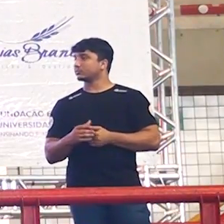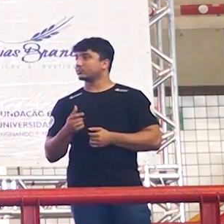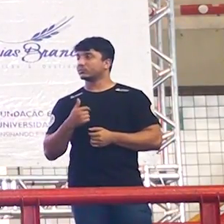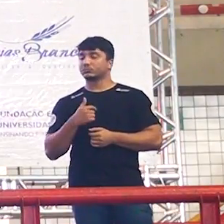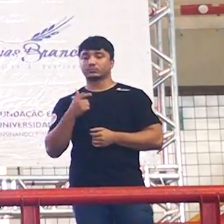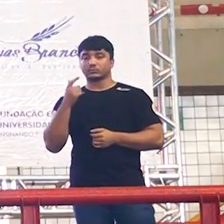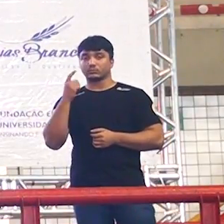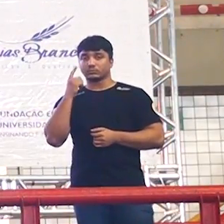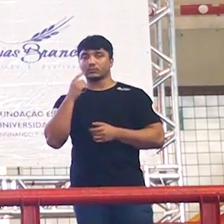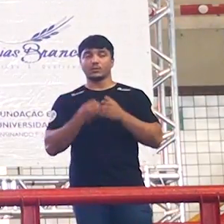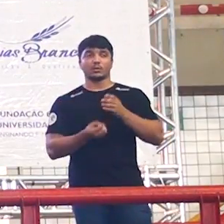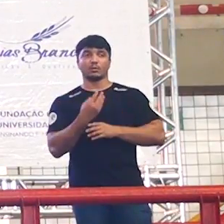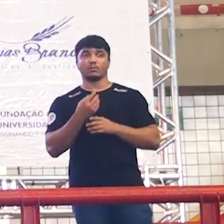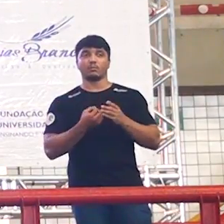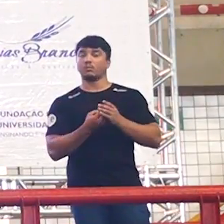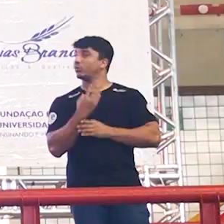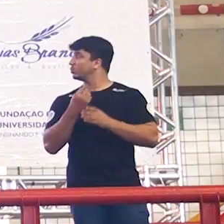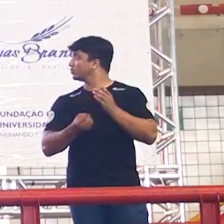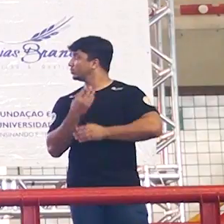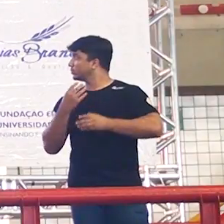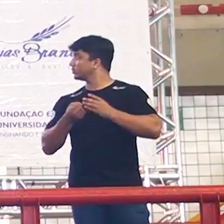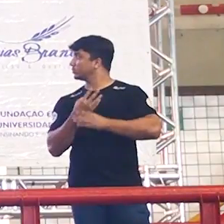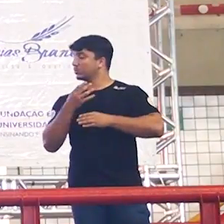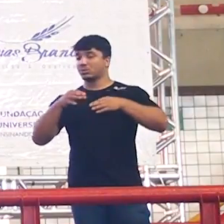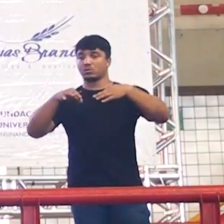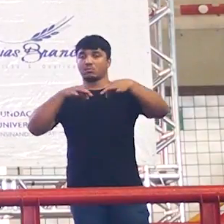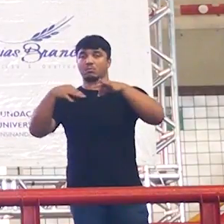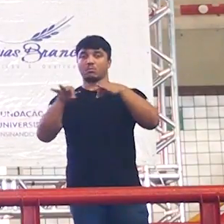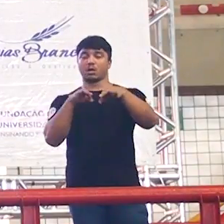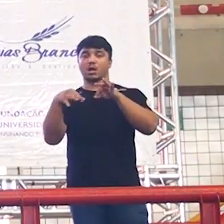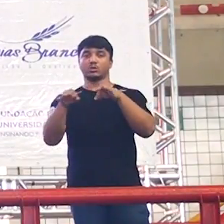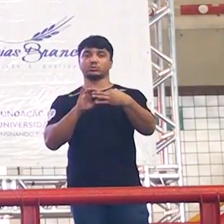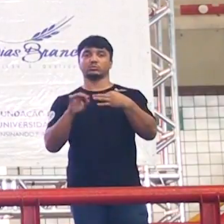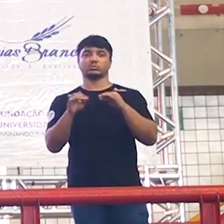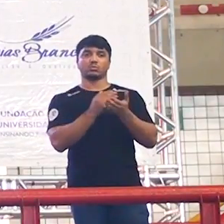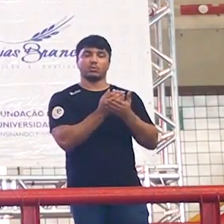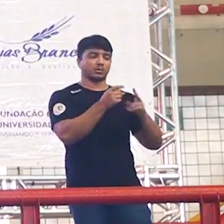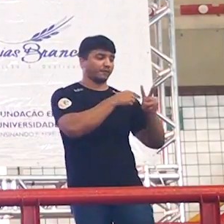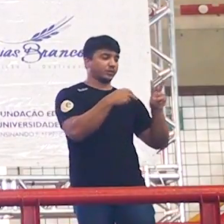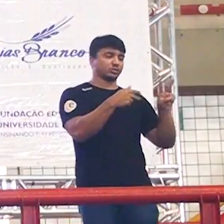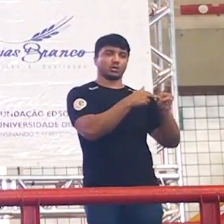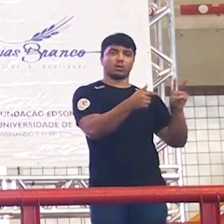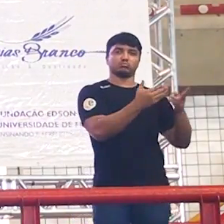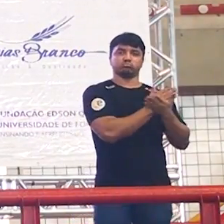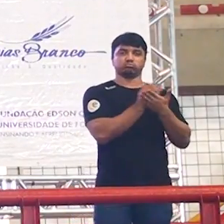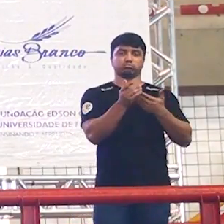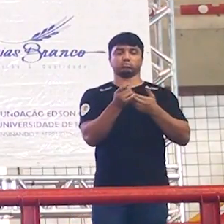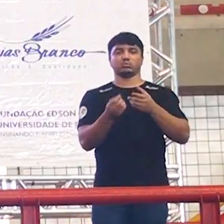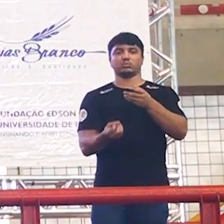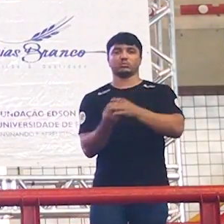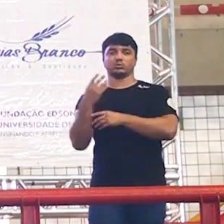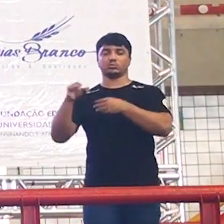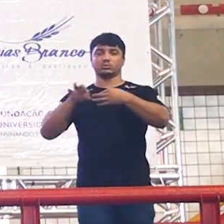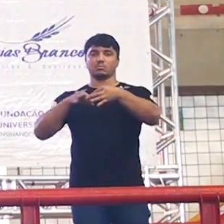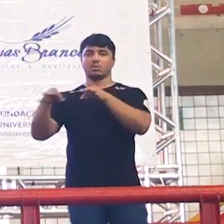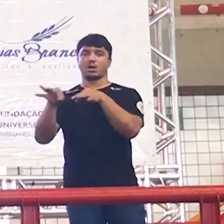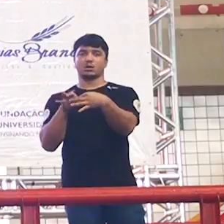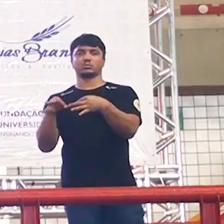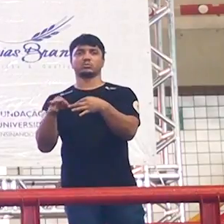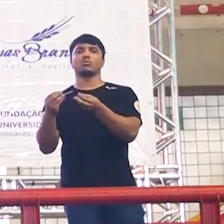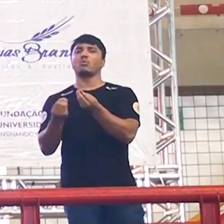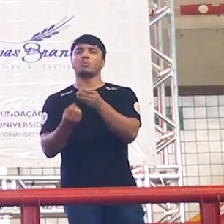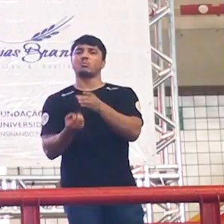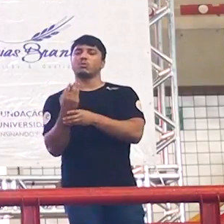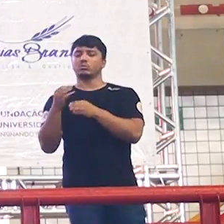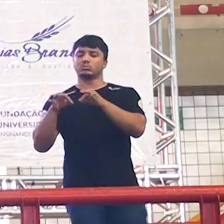Produzir plástico a partir de vegetais. Fala, professor, isso é possível? É. Sabe como é que se produz